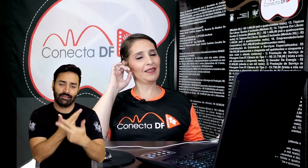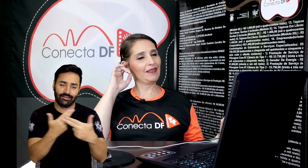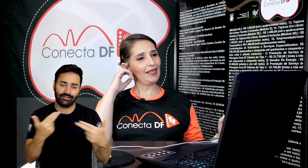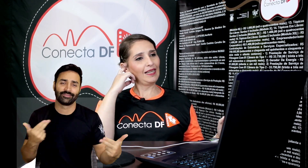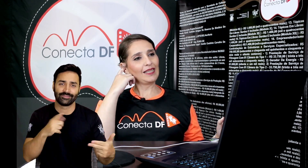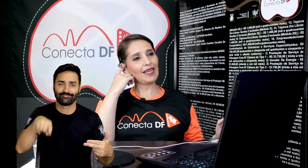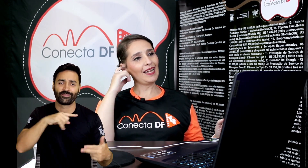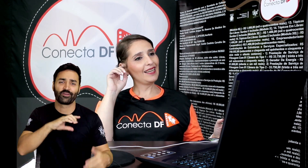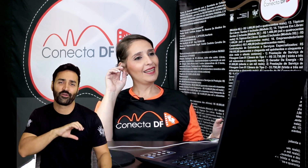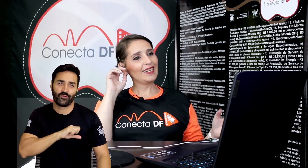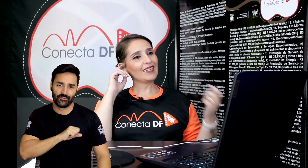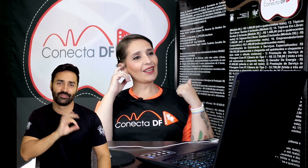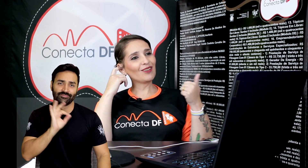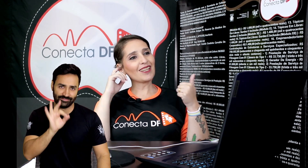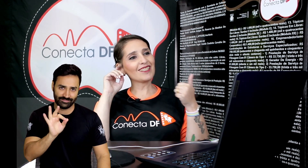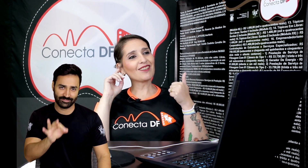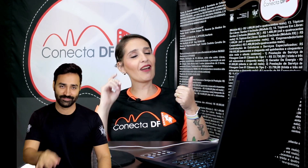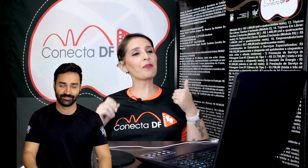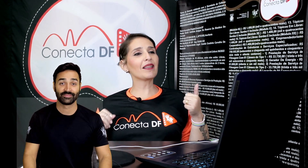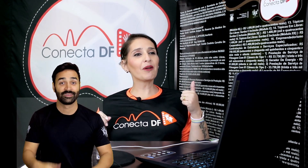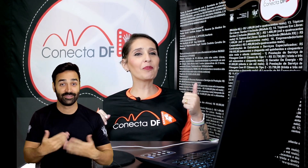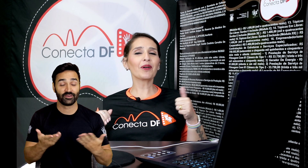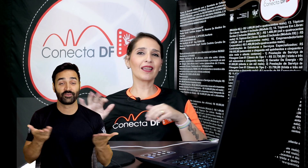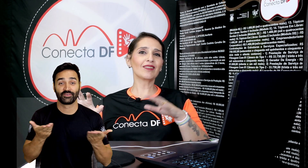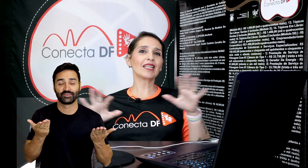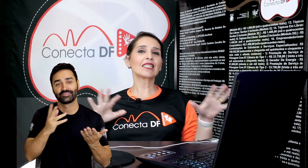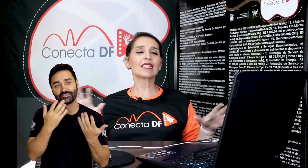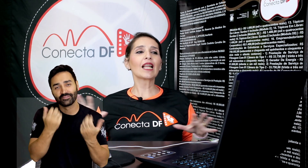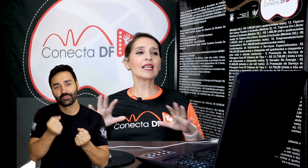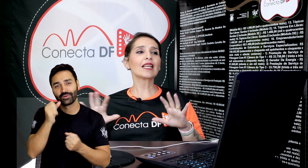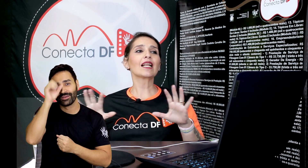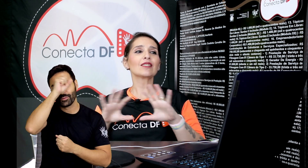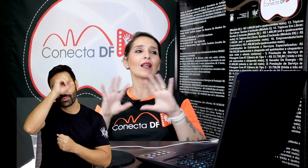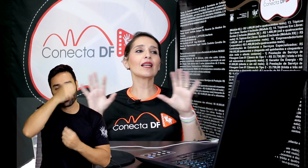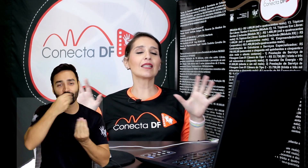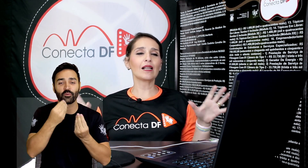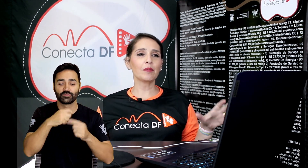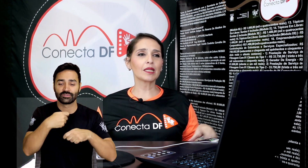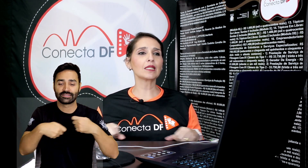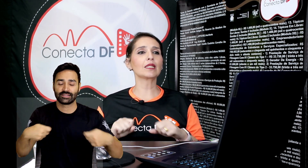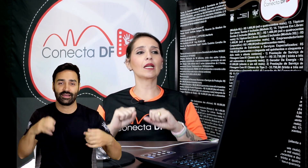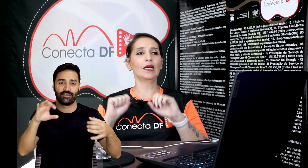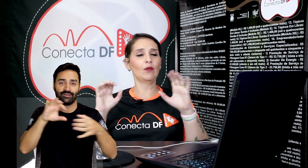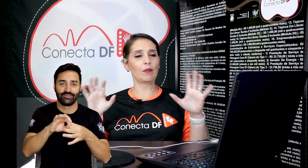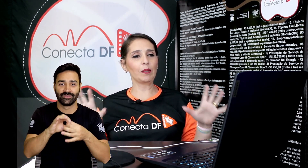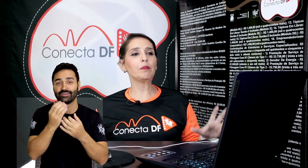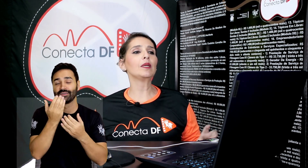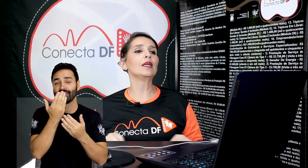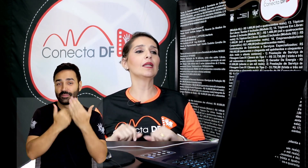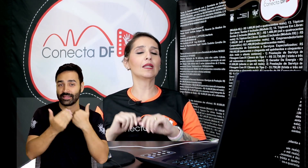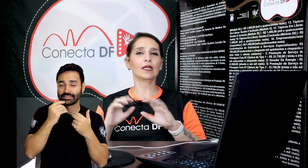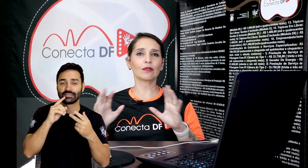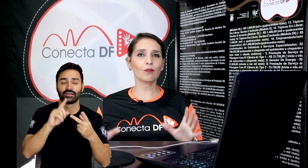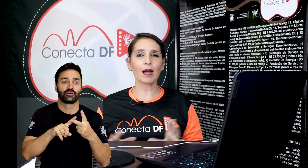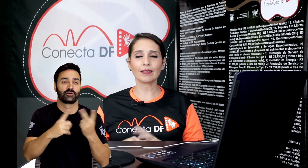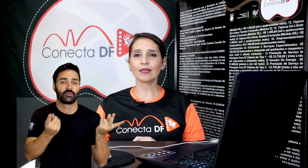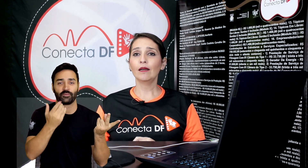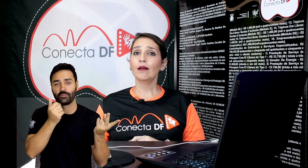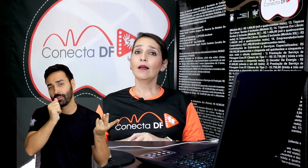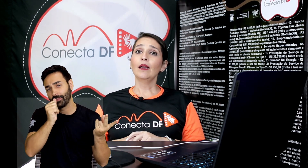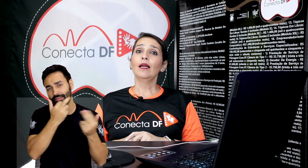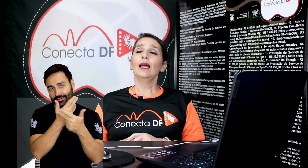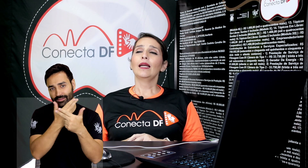comida, né? Então hoje a gente vai aprender um pouquinho desses sinais relacionados à alimentação, à bebida e tudo